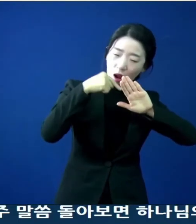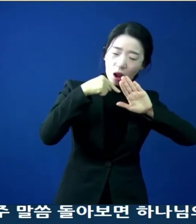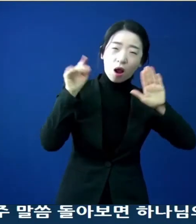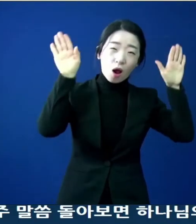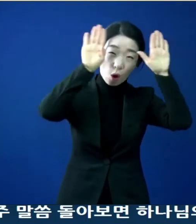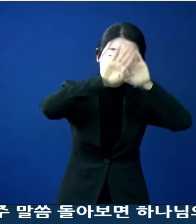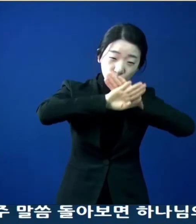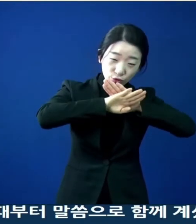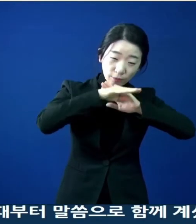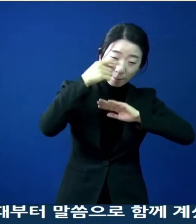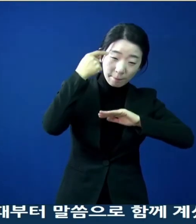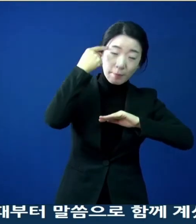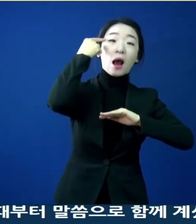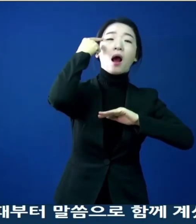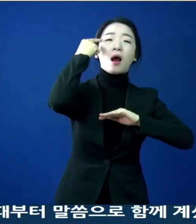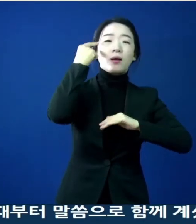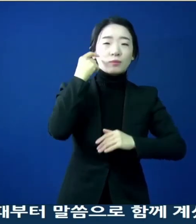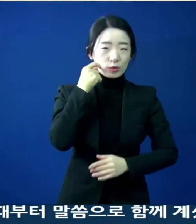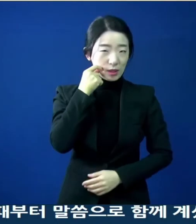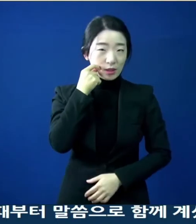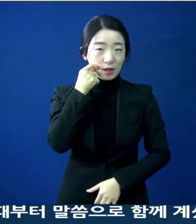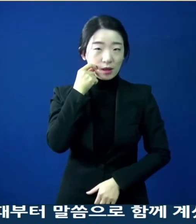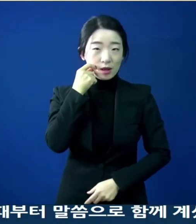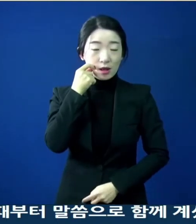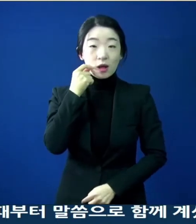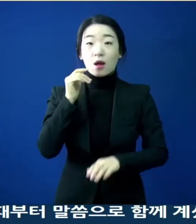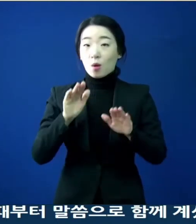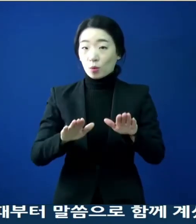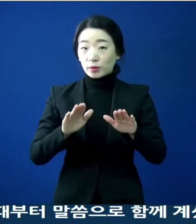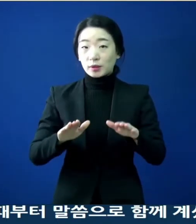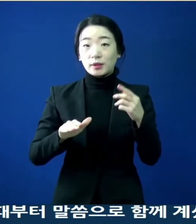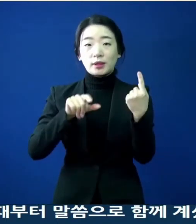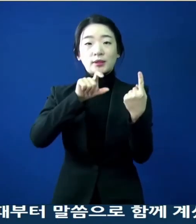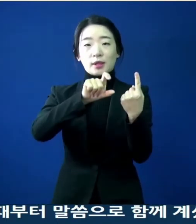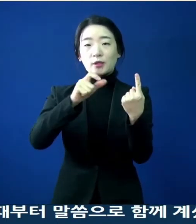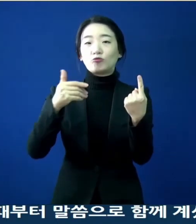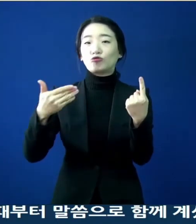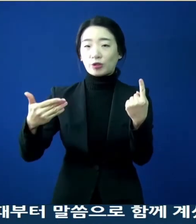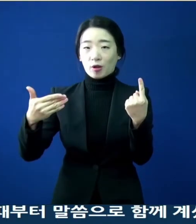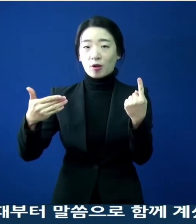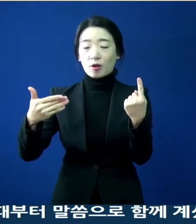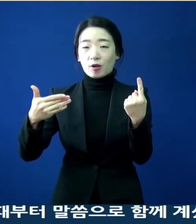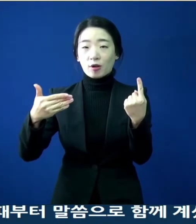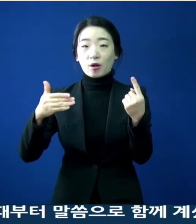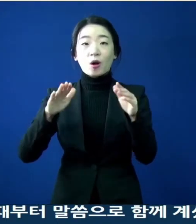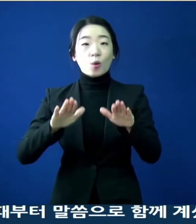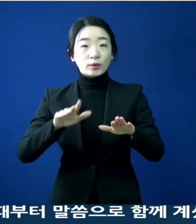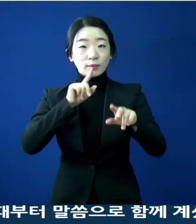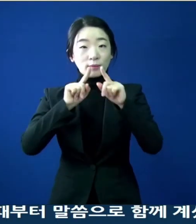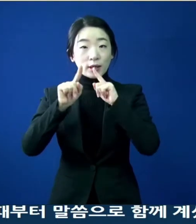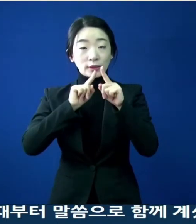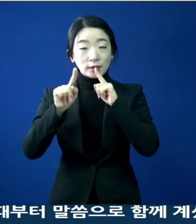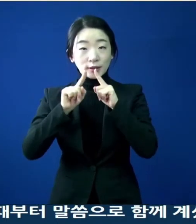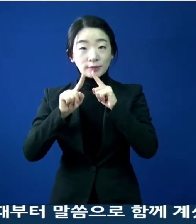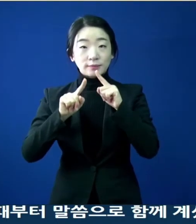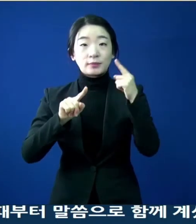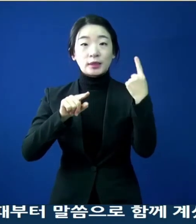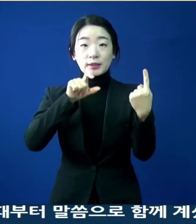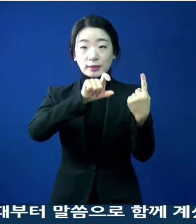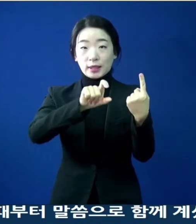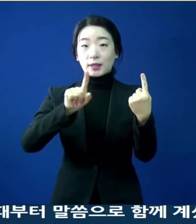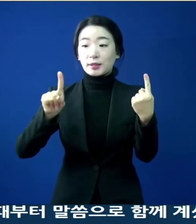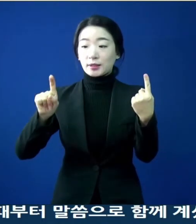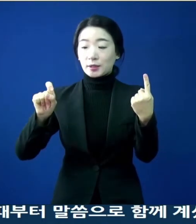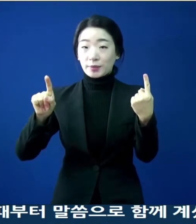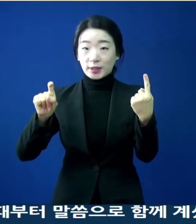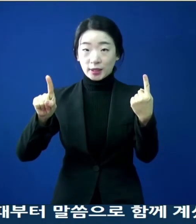납니다. 그리고 이제 9절에서부터 오늘 말씀이 시작이 되는데, 오늘 말씀의 요지는 11절과